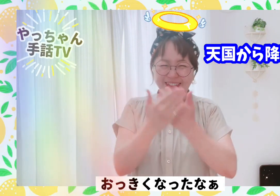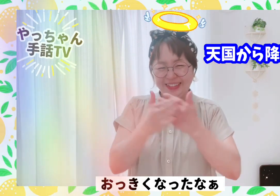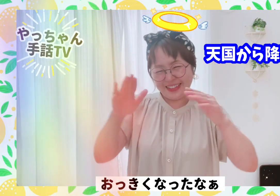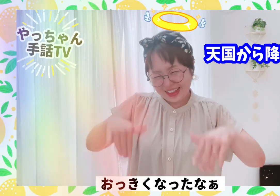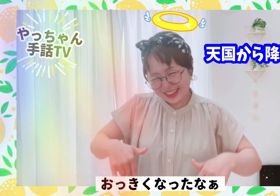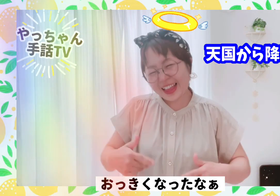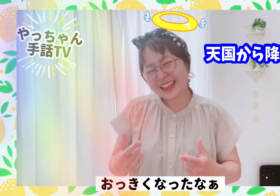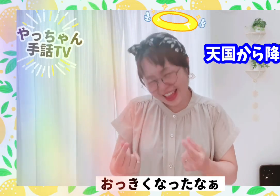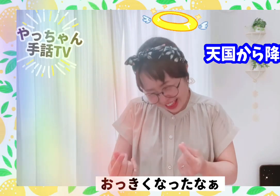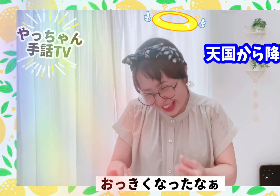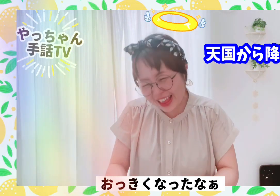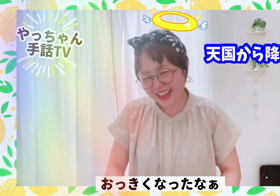大きくなったな。